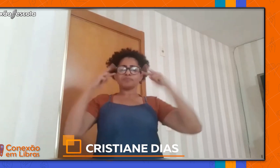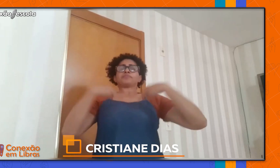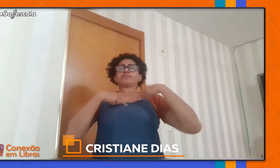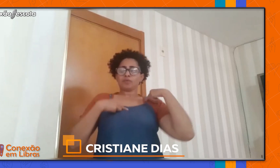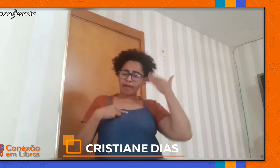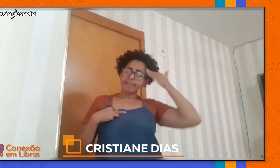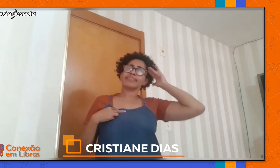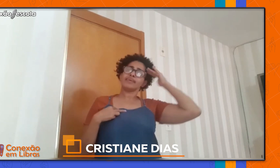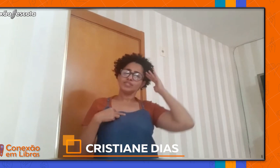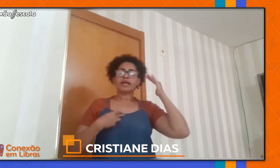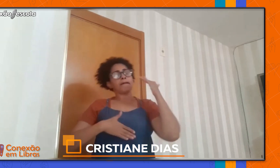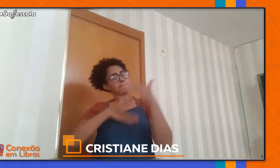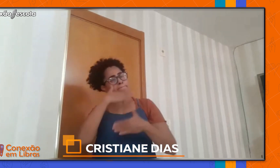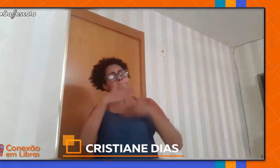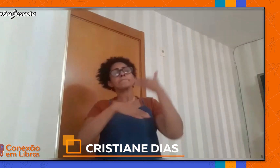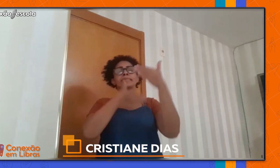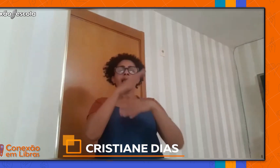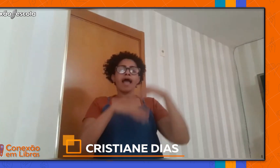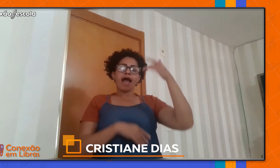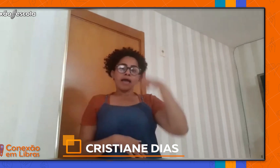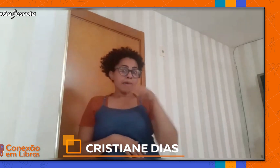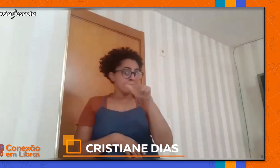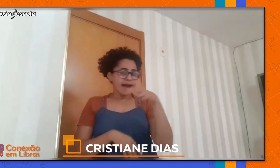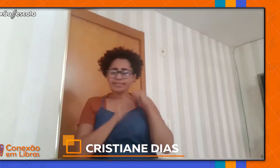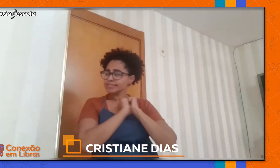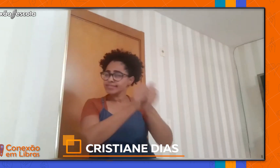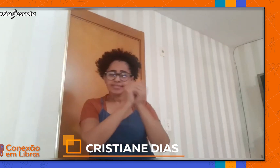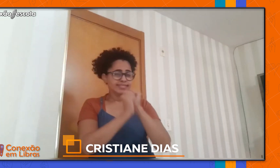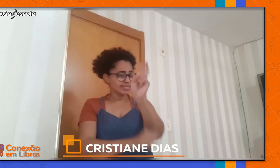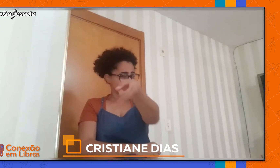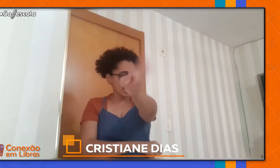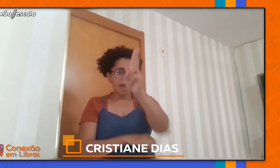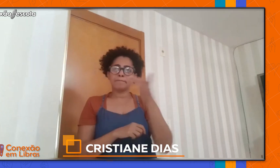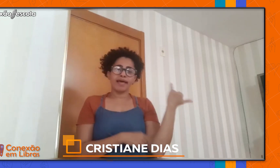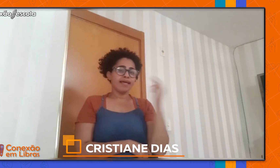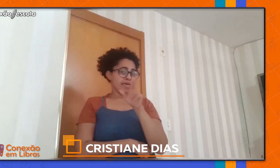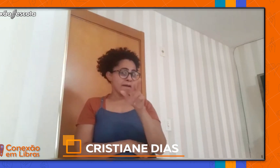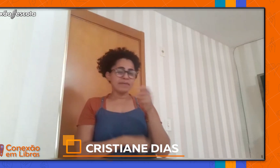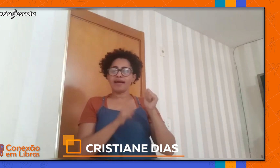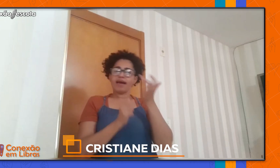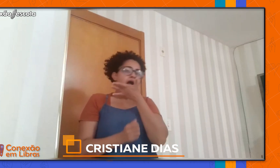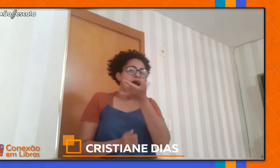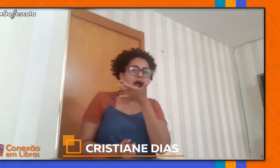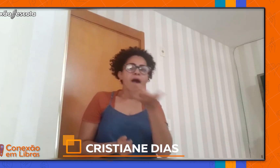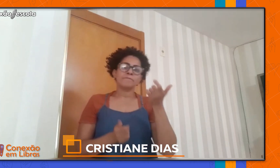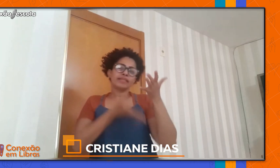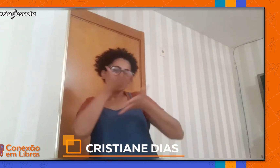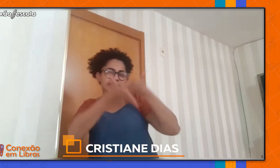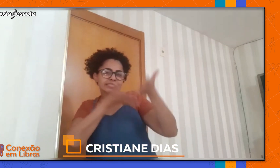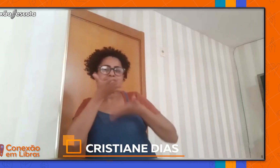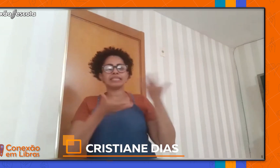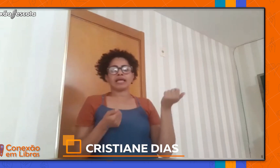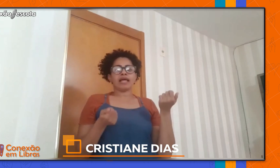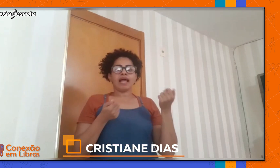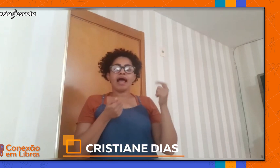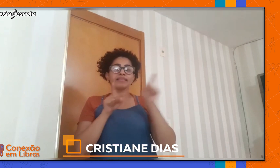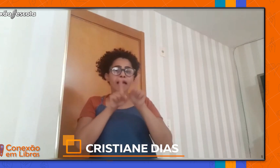foi assim. E eu fui percebendo essa dificuldade que tem. A minha irmã, ela foi sempre grudada comigo, ela copiava a minha